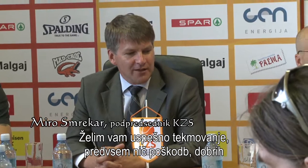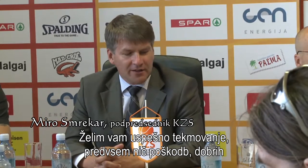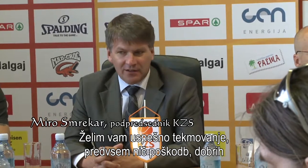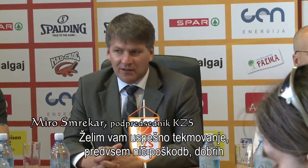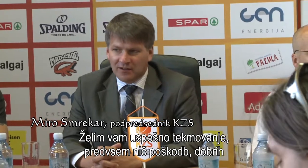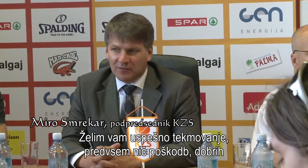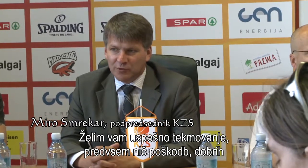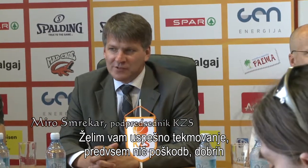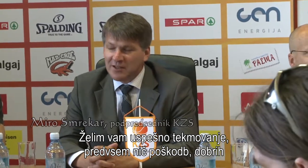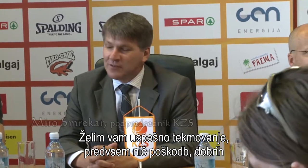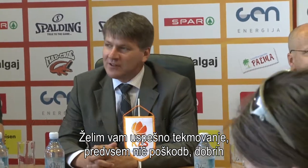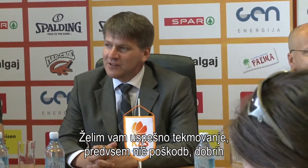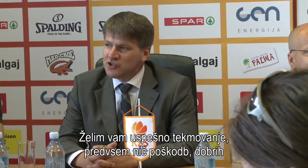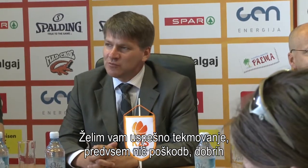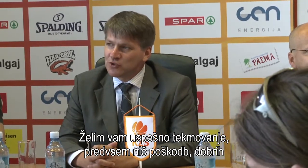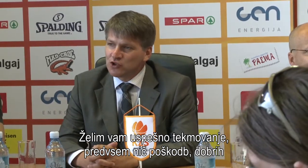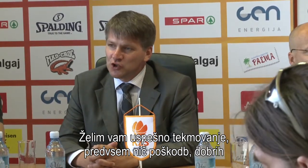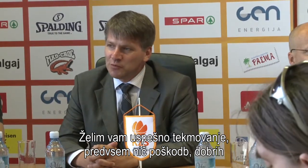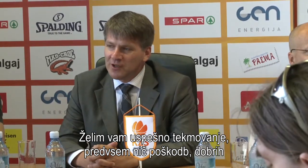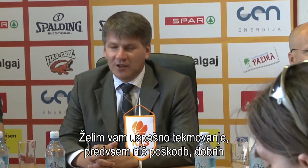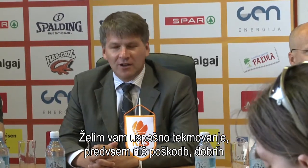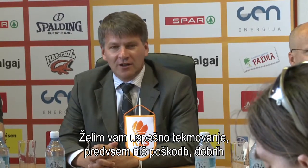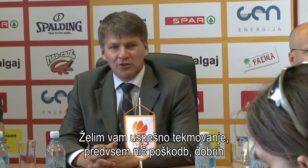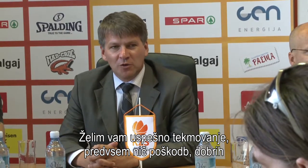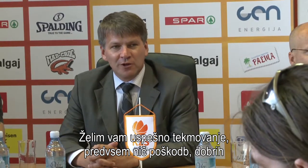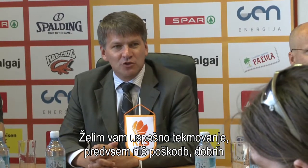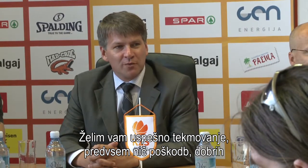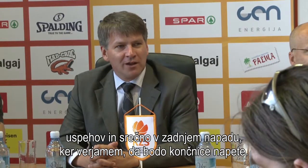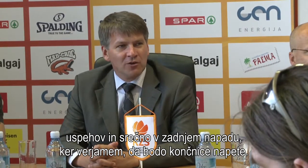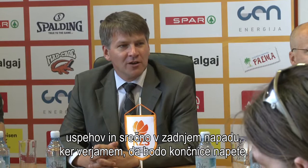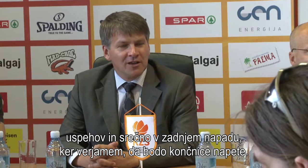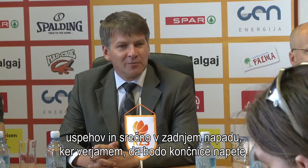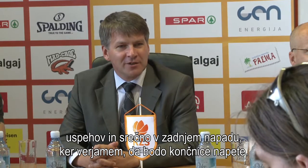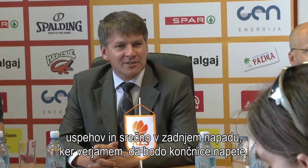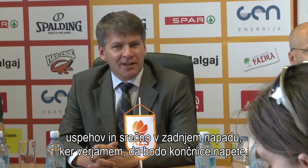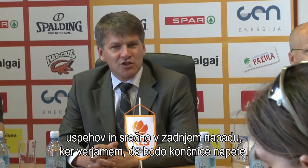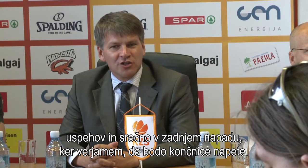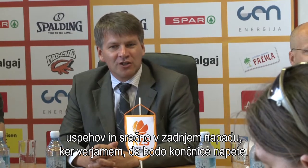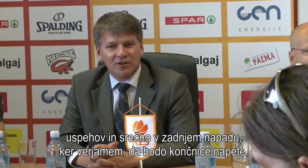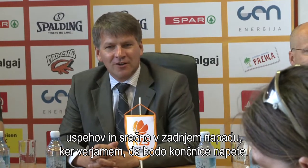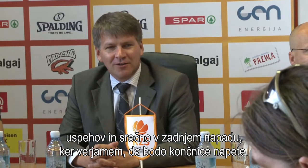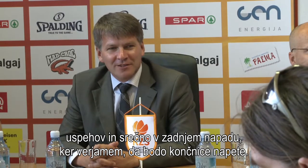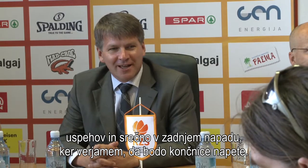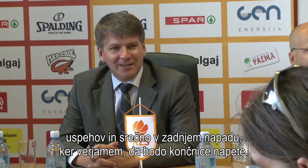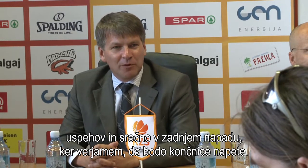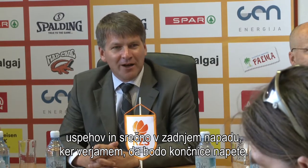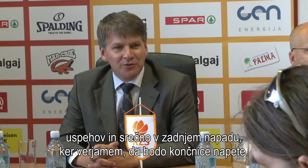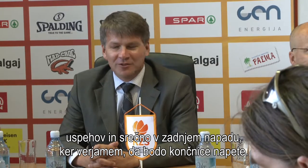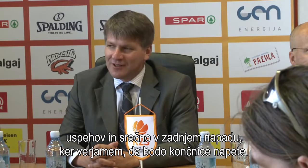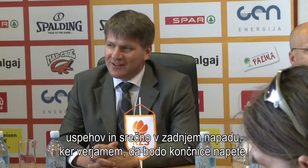tekmovanje, predvsem nič poškodb, dobrih uspehov in pa srečno v zadnjem napadu,